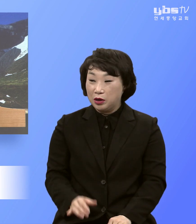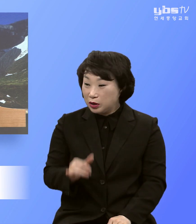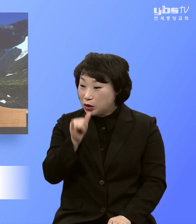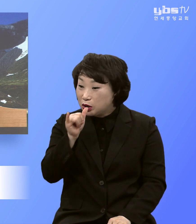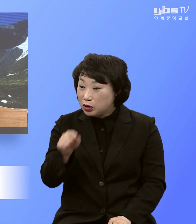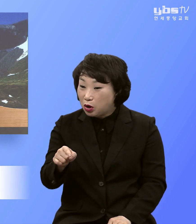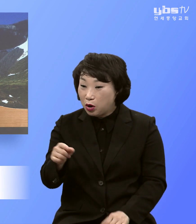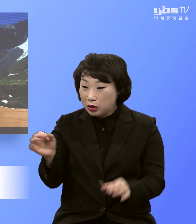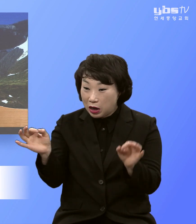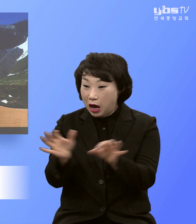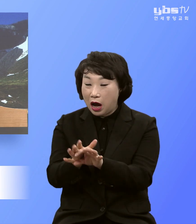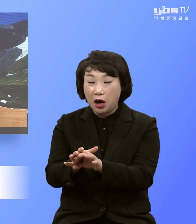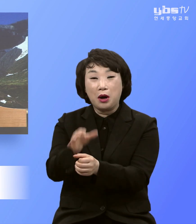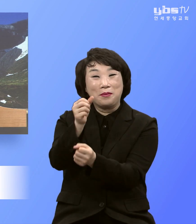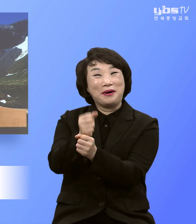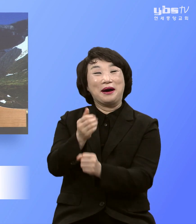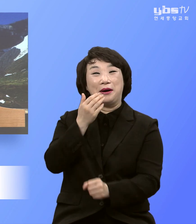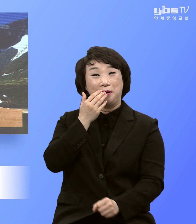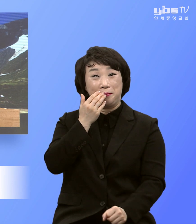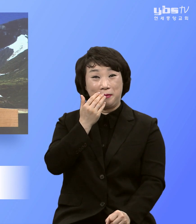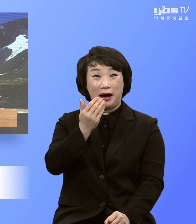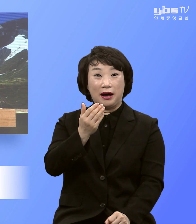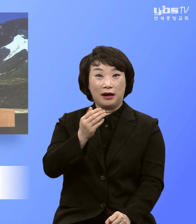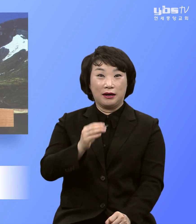있는 것을 없게 하시는